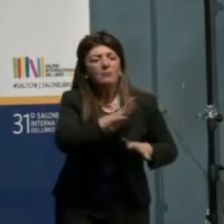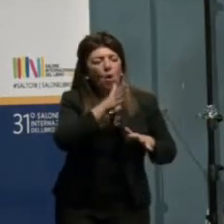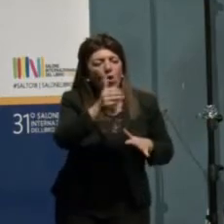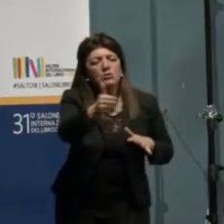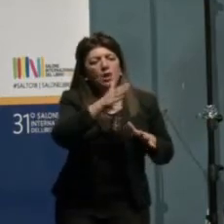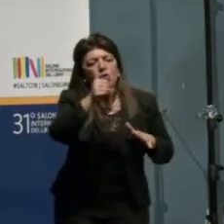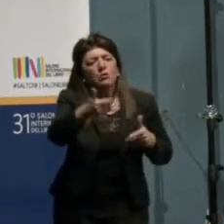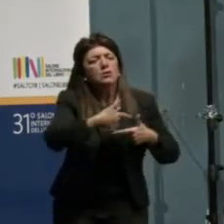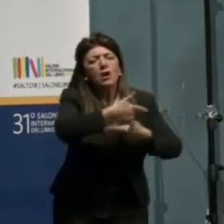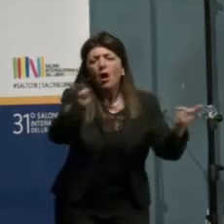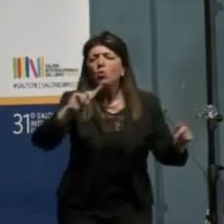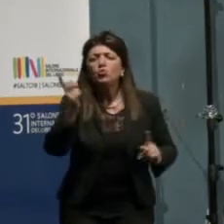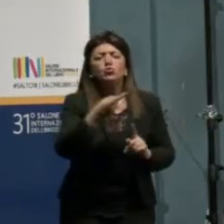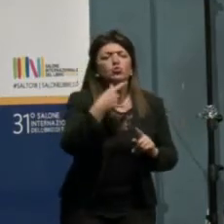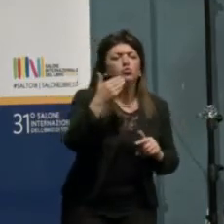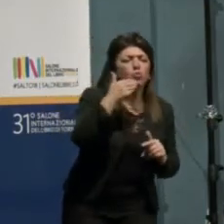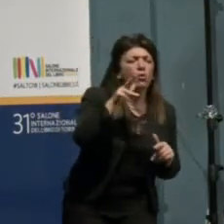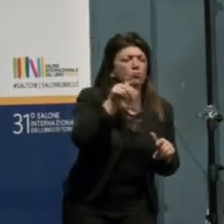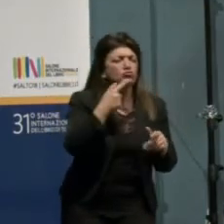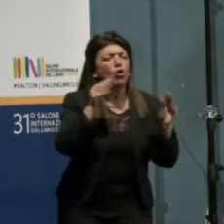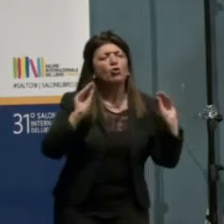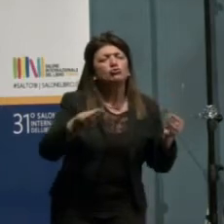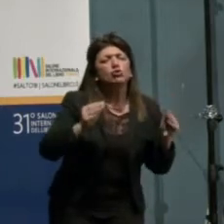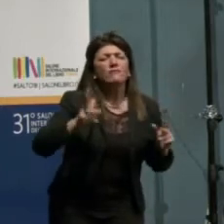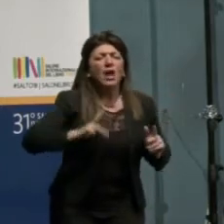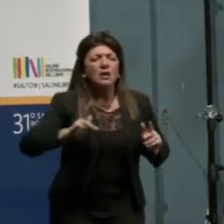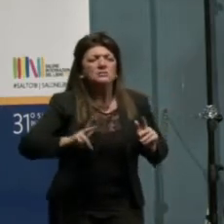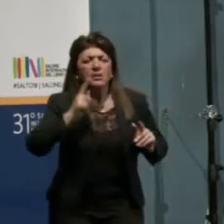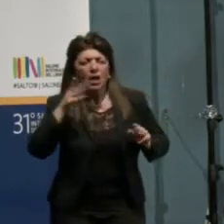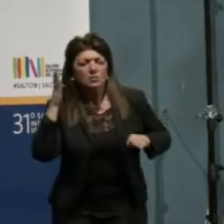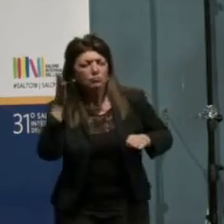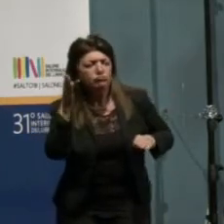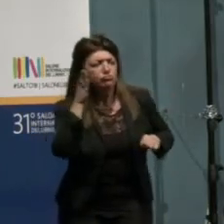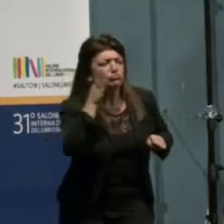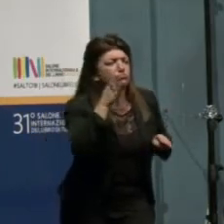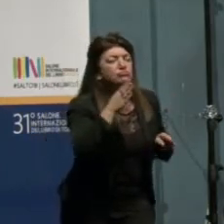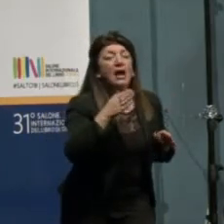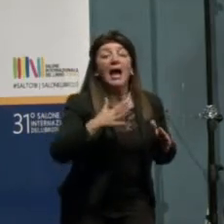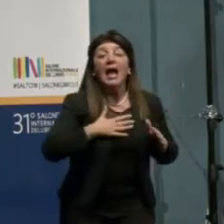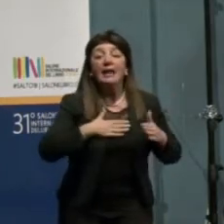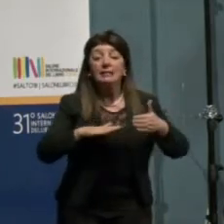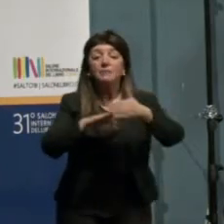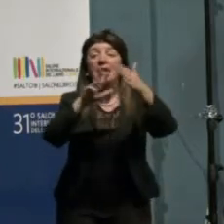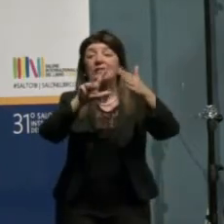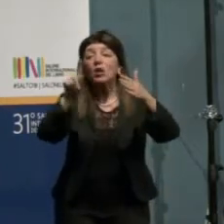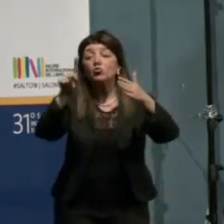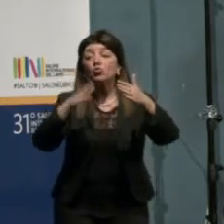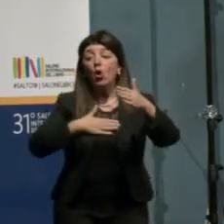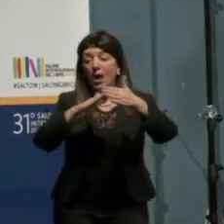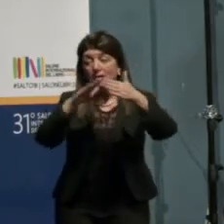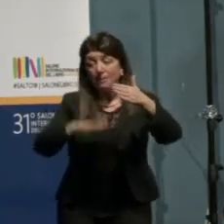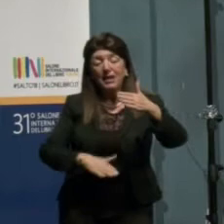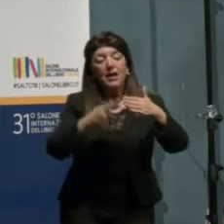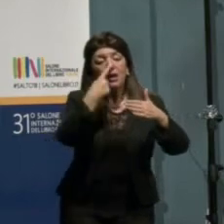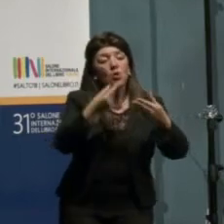ragazze a giovani giovani aspiranti giornalisti o aspiranti raccontato il mondo che abbiamo almeno meno di 31 anni quindi un premio per dei giovani che